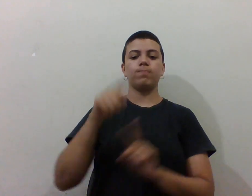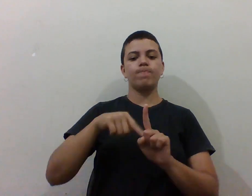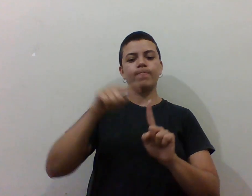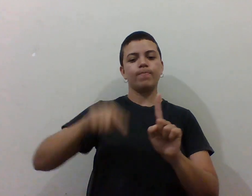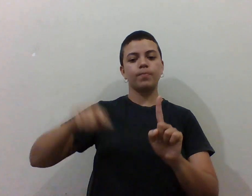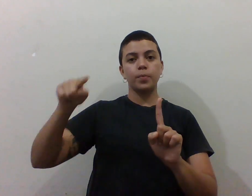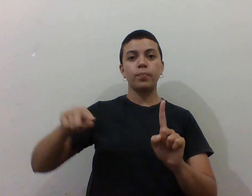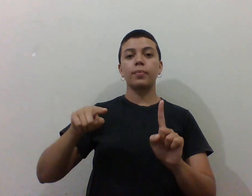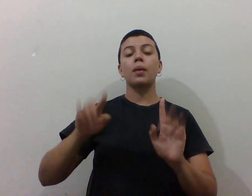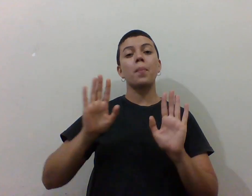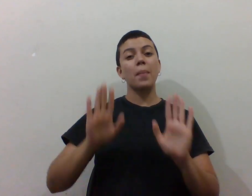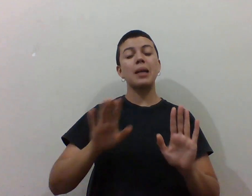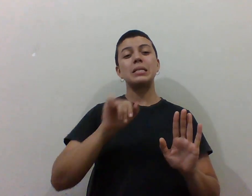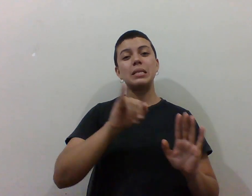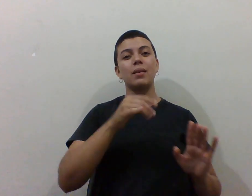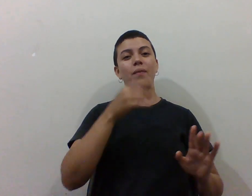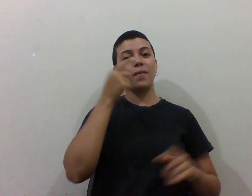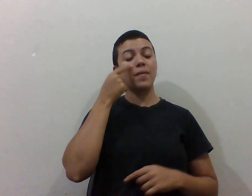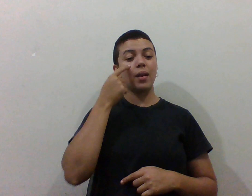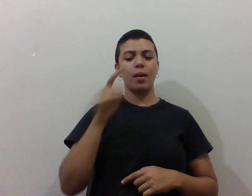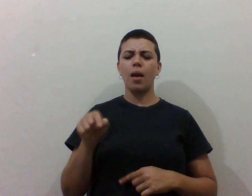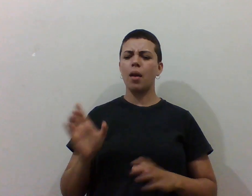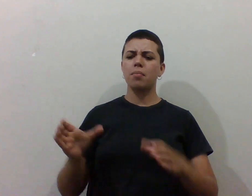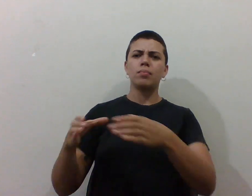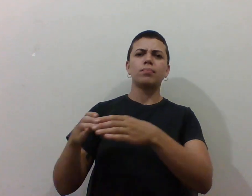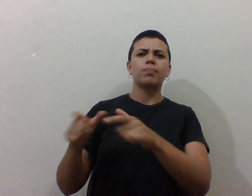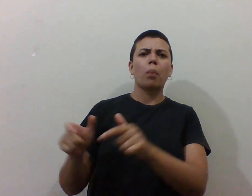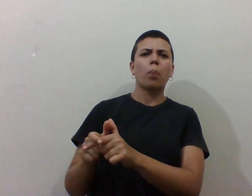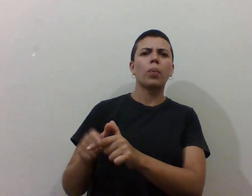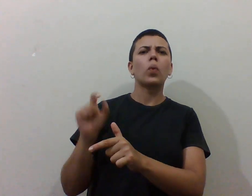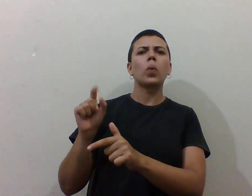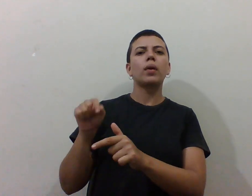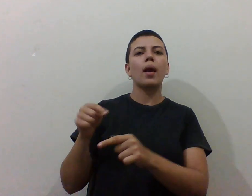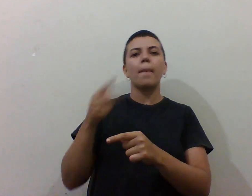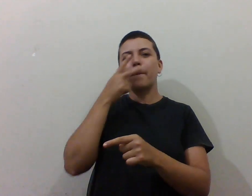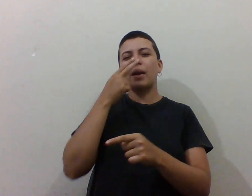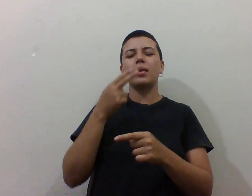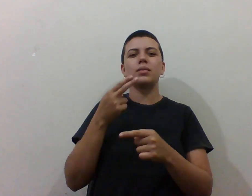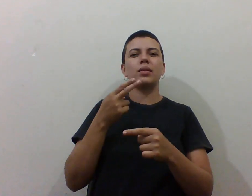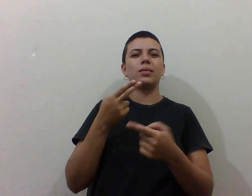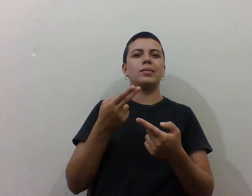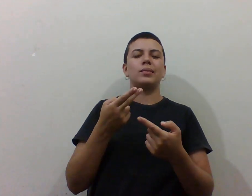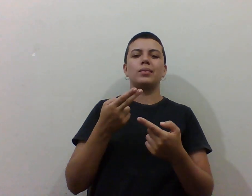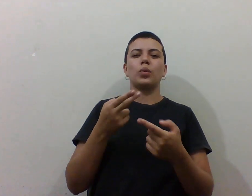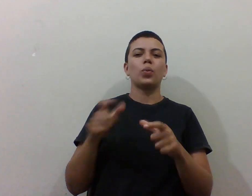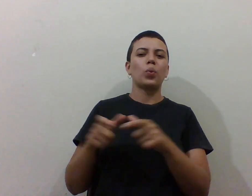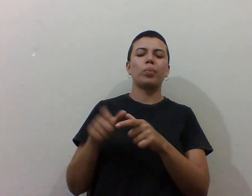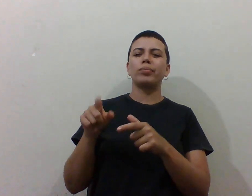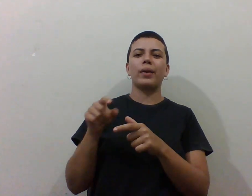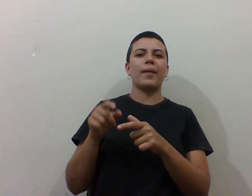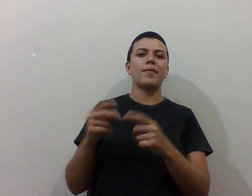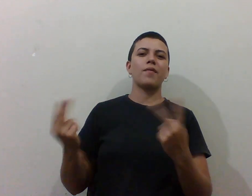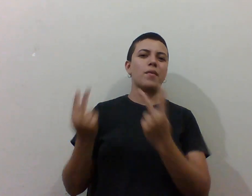qualitativamente, são grupos excluídos do processo de participação política e das decisões que são tomadas nos